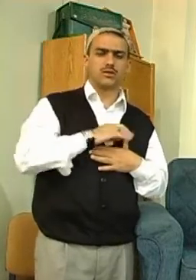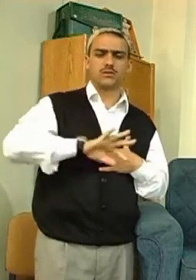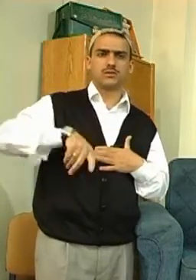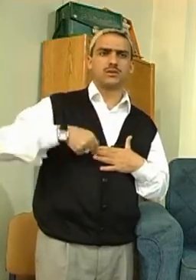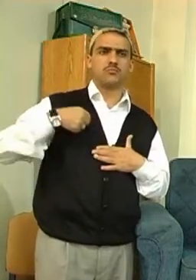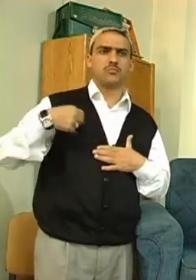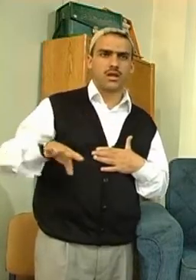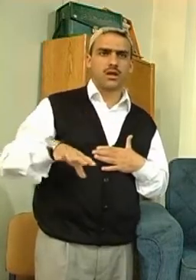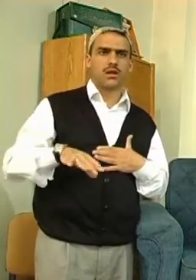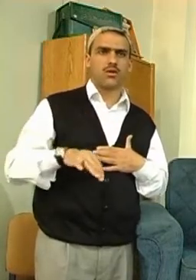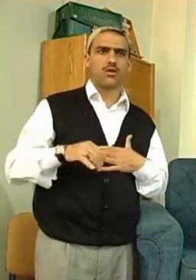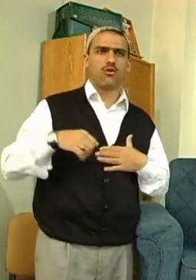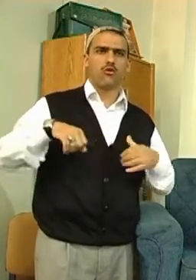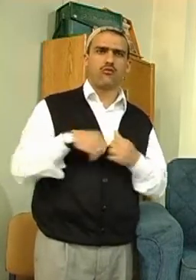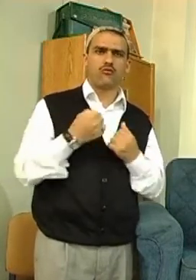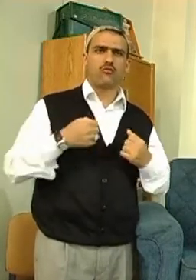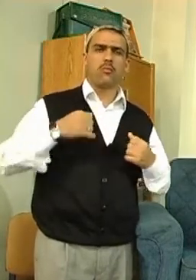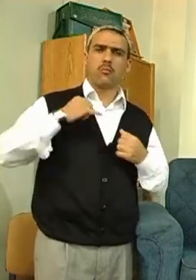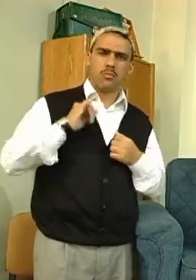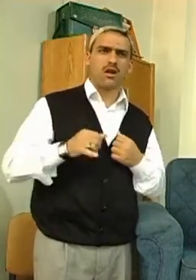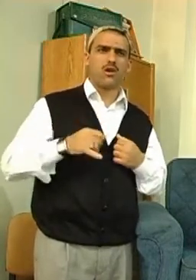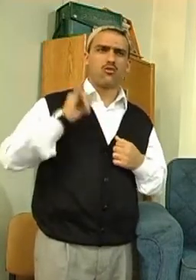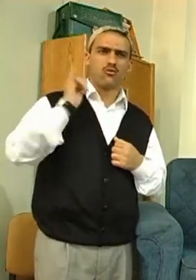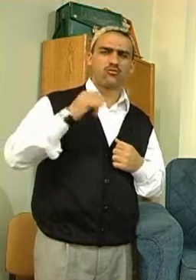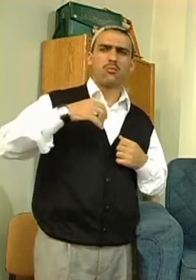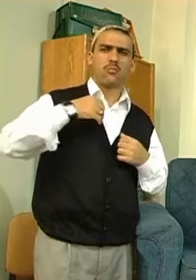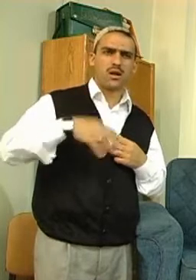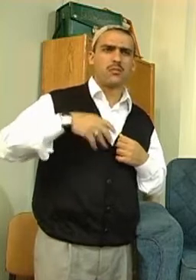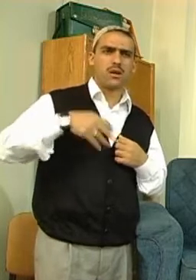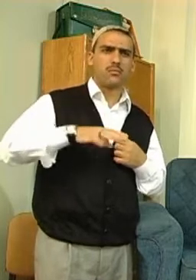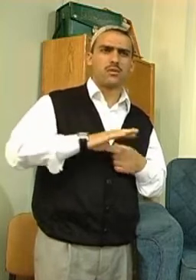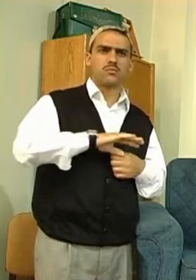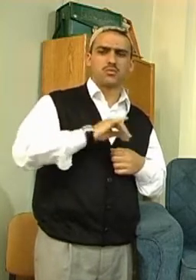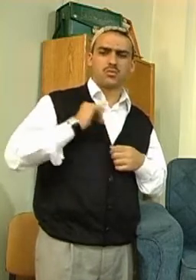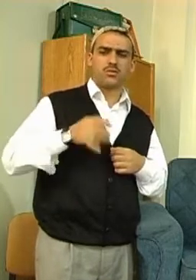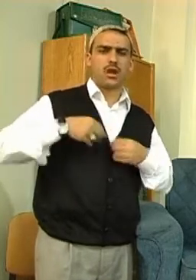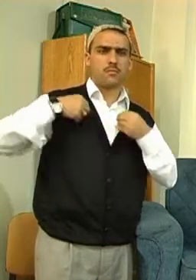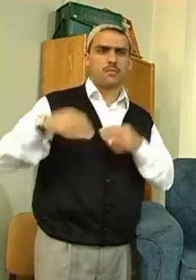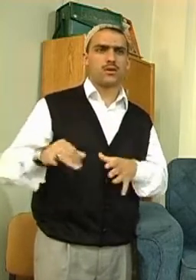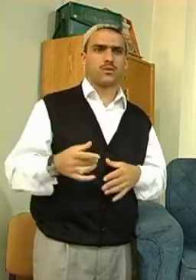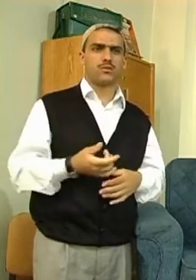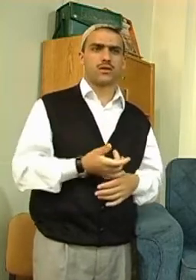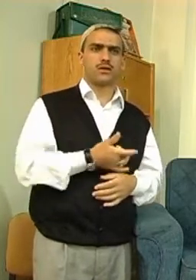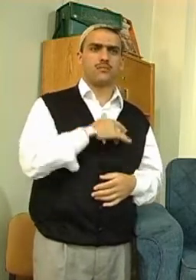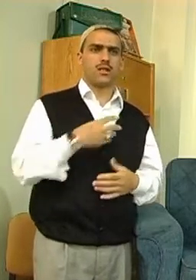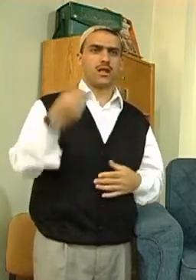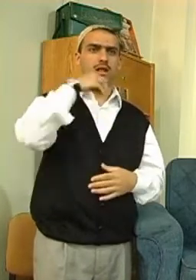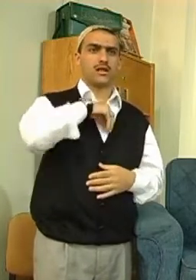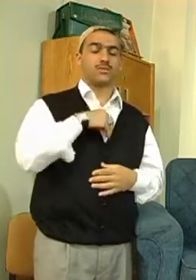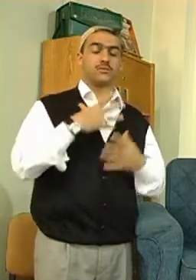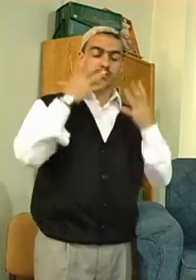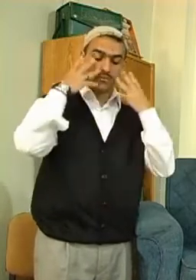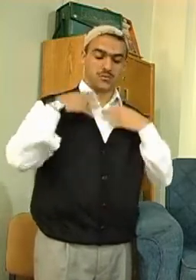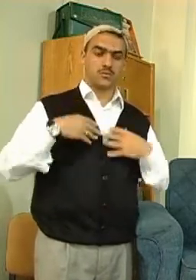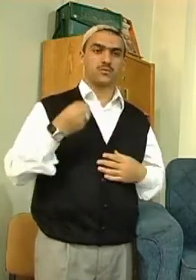insan, kamil insan, güzel ahlaklı insan, ilahir bütün güzellikler de o imandan geliyor yani. Evet, insan nur-i